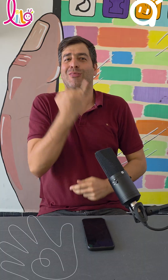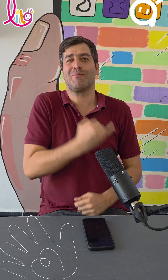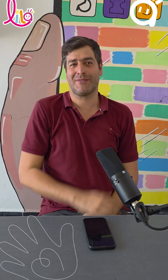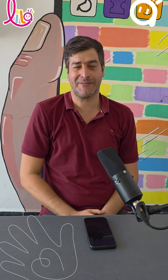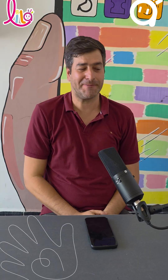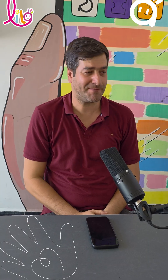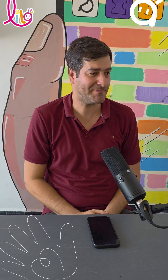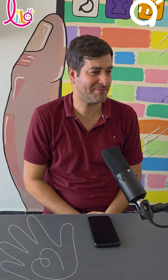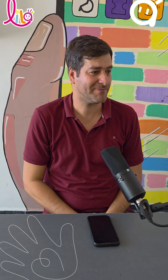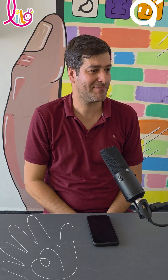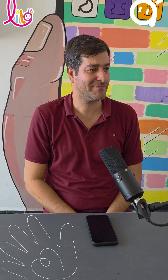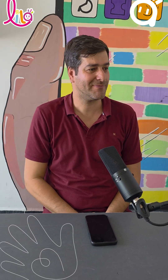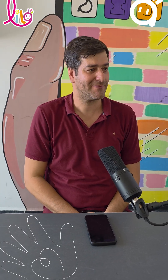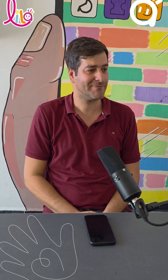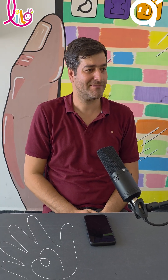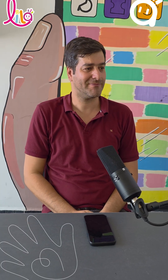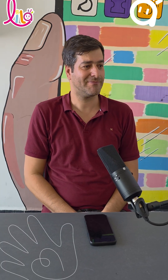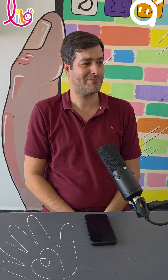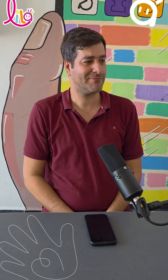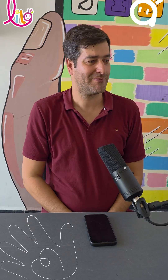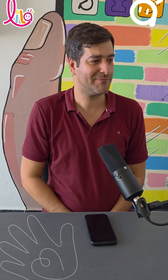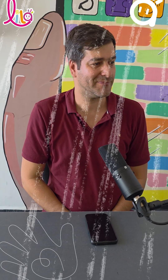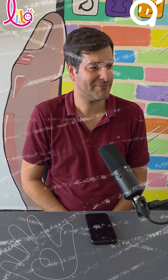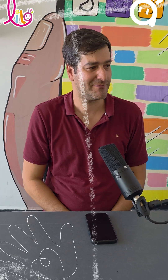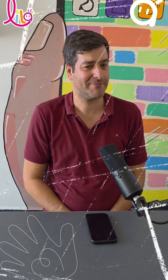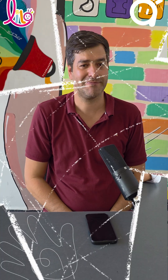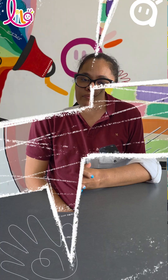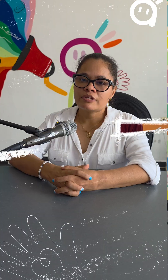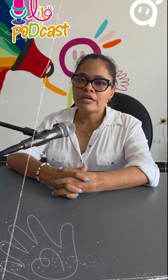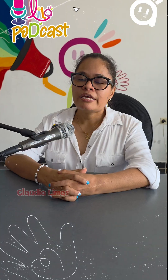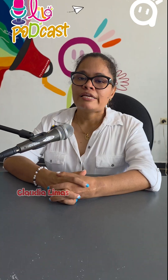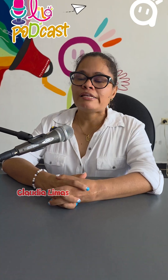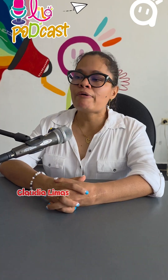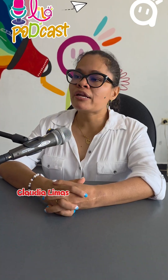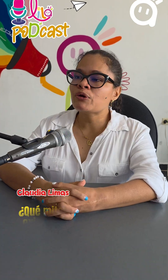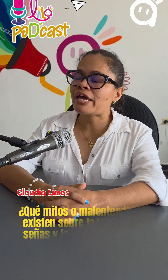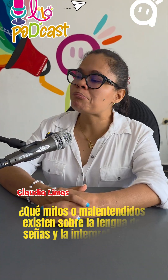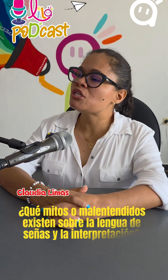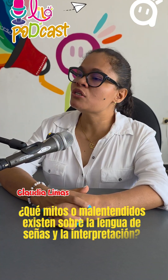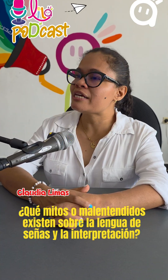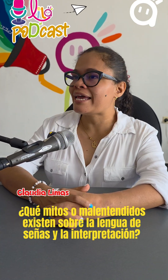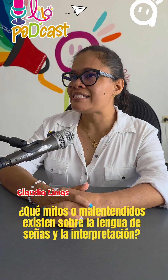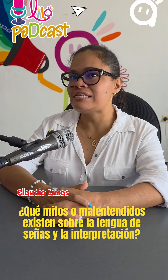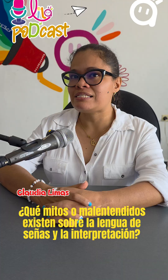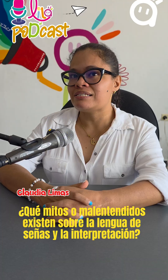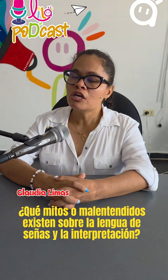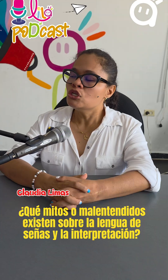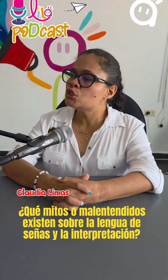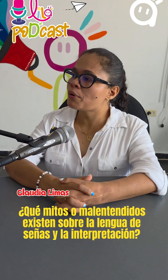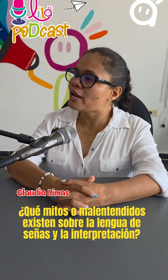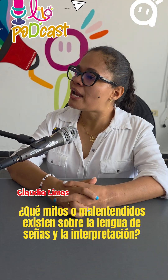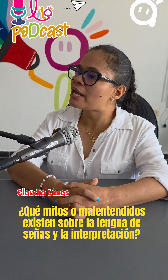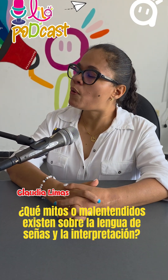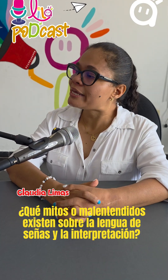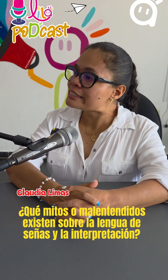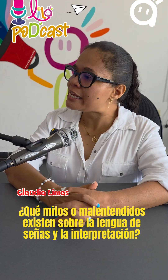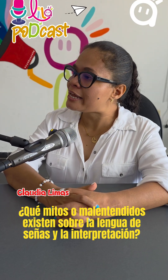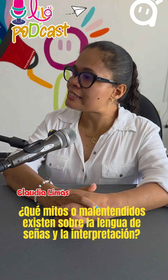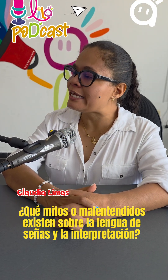muy orgulloso de poderme comunicar por medio de la lengua de señas. Libardo, ¿qué mitos existen sobre la lengua de señas y